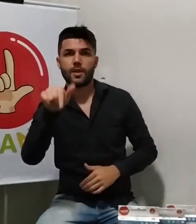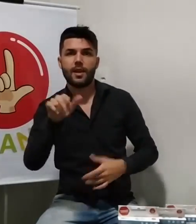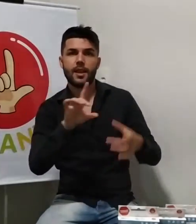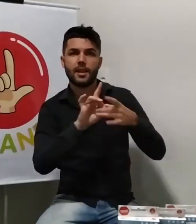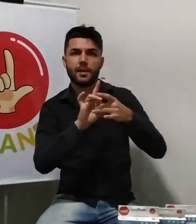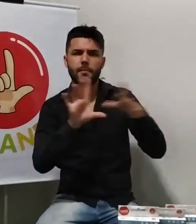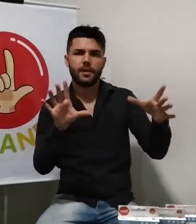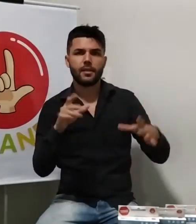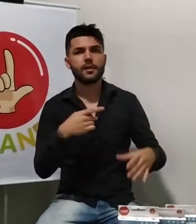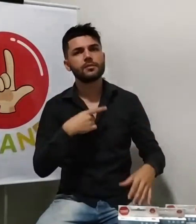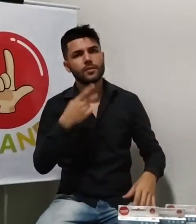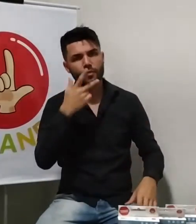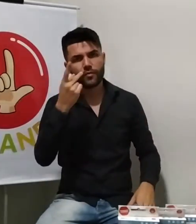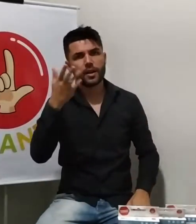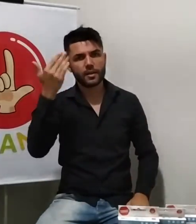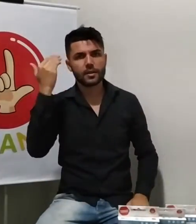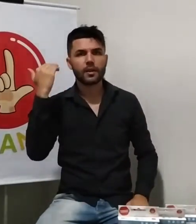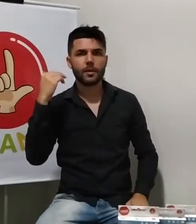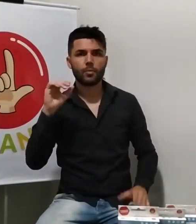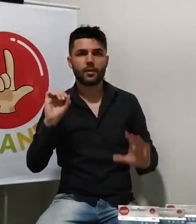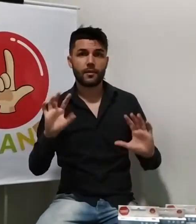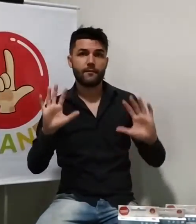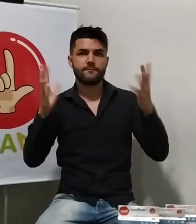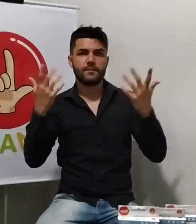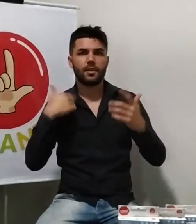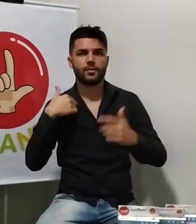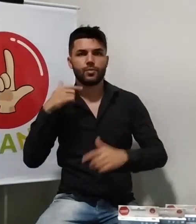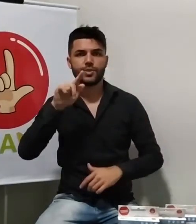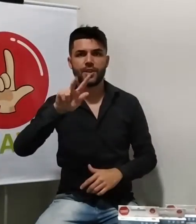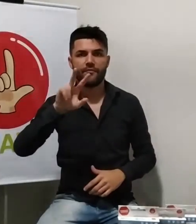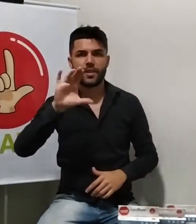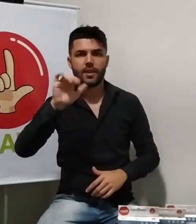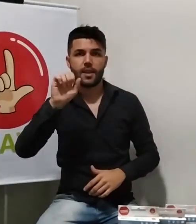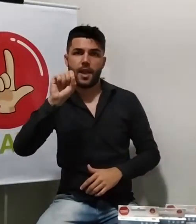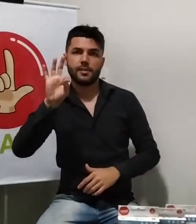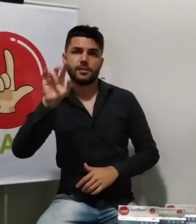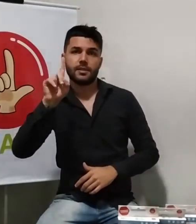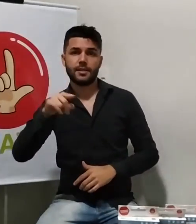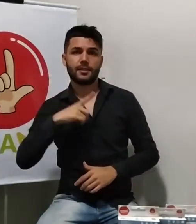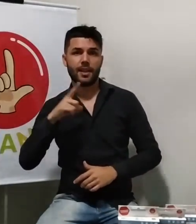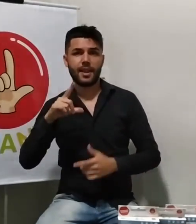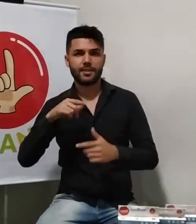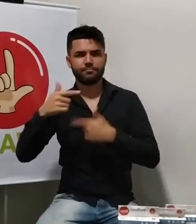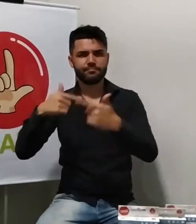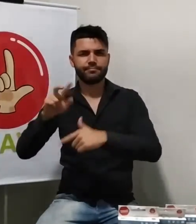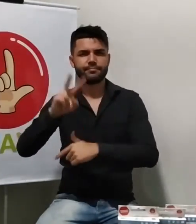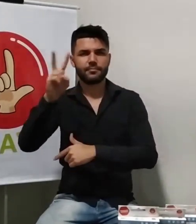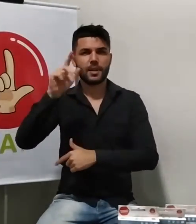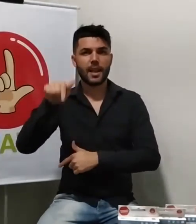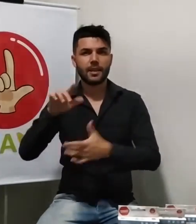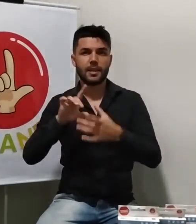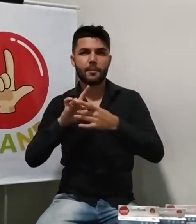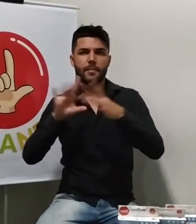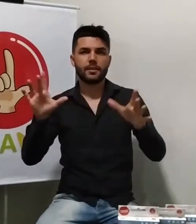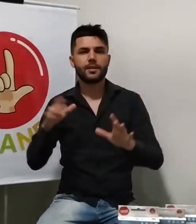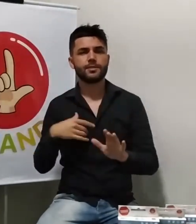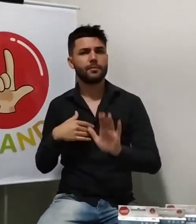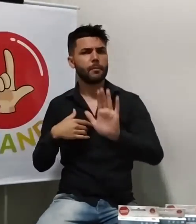evento, que eu quero falar mais uma vez aqui no GVCast. Você tem a liberdade para decidir, mesmo que você não exerça, mesmo que você, por medo, abra